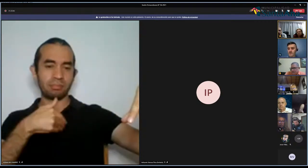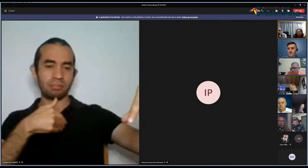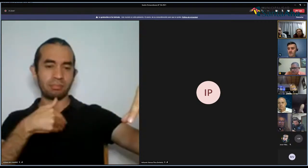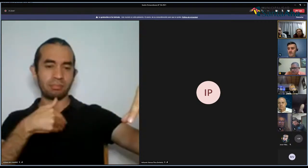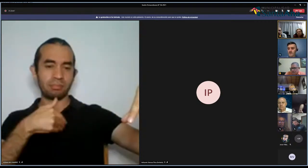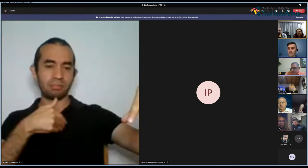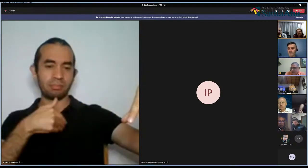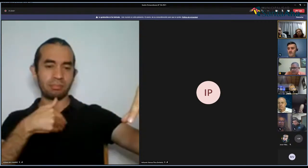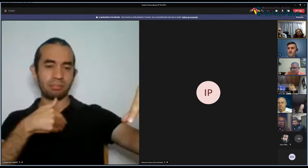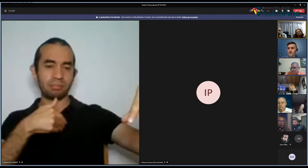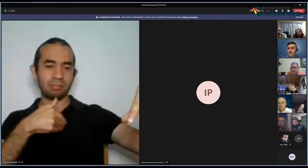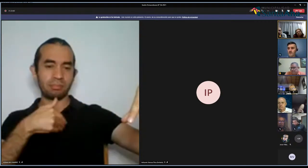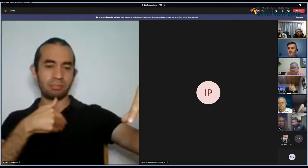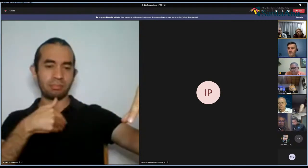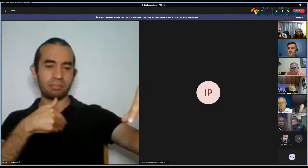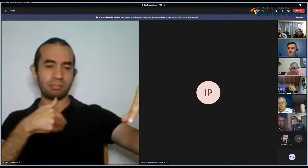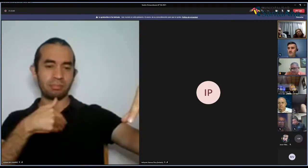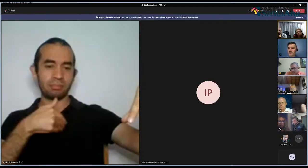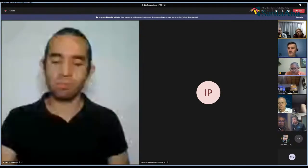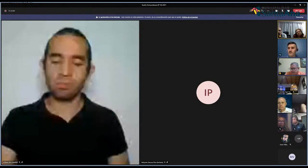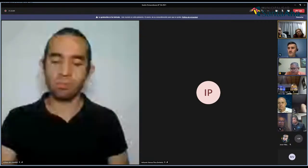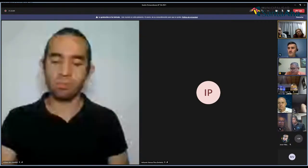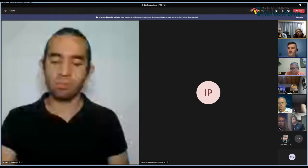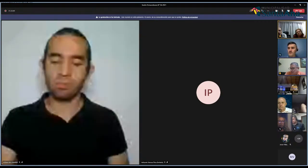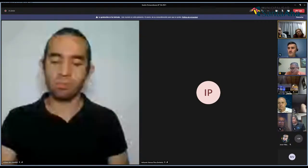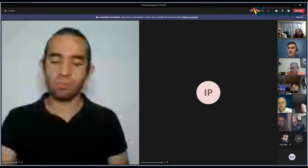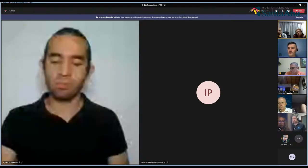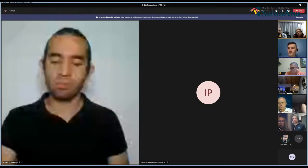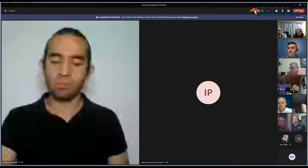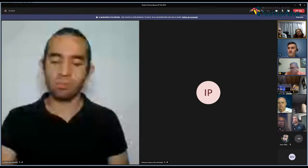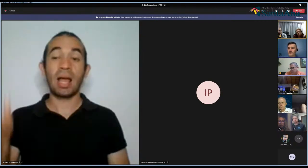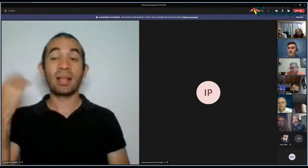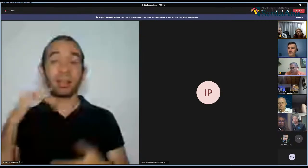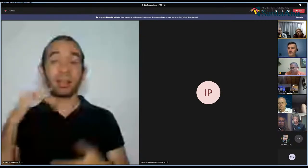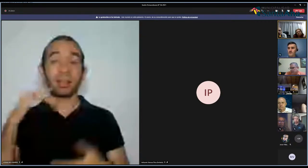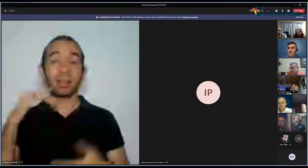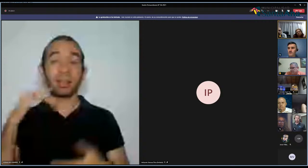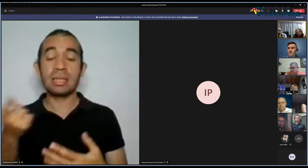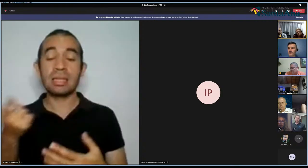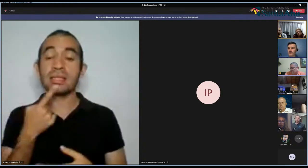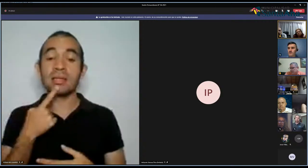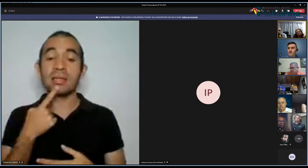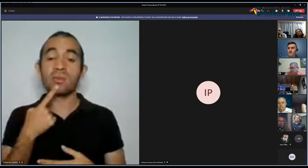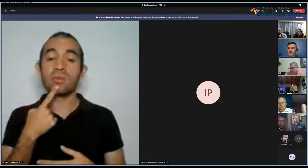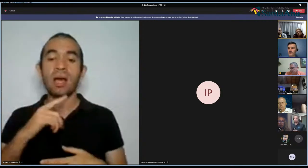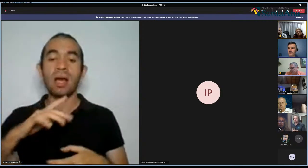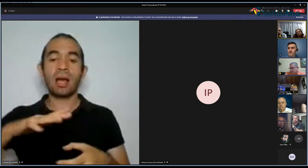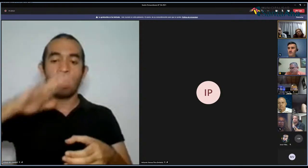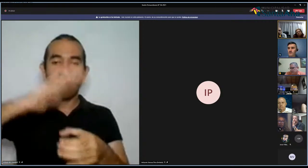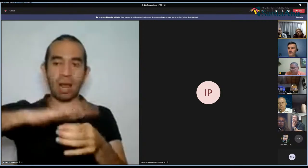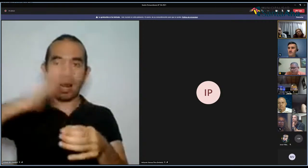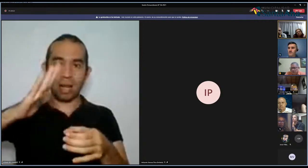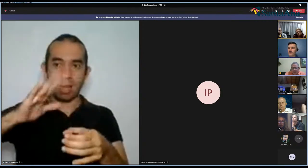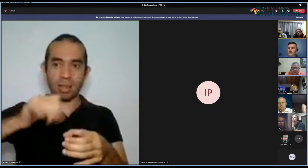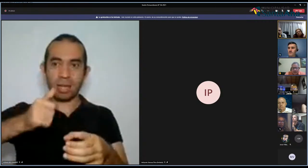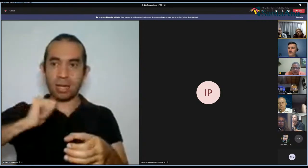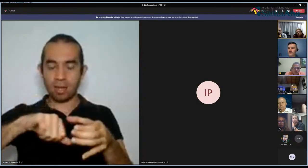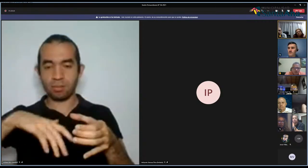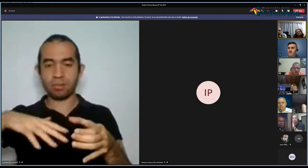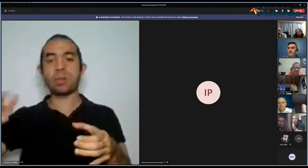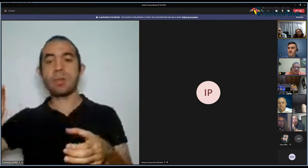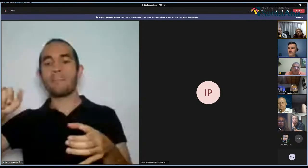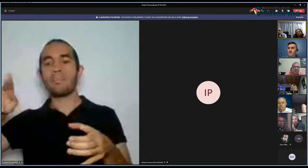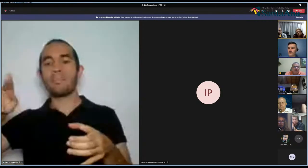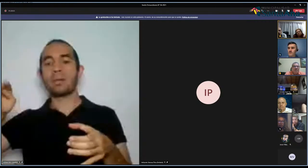este estudio se hiciera se decía que era una alcantarilla y después el vinagre determinó que por el lugar